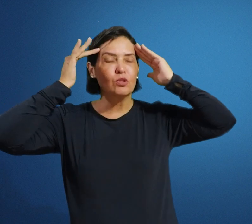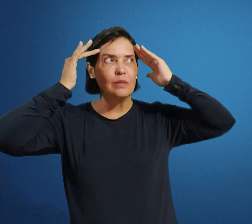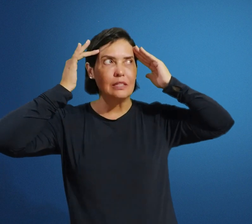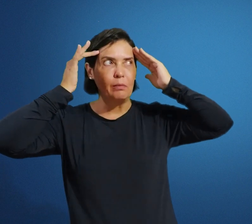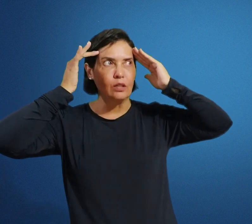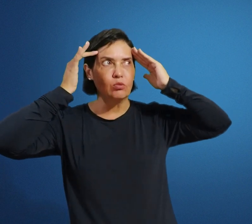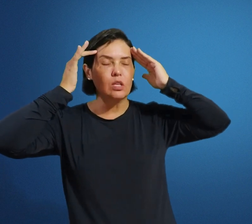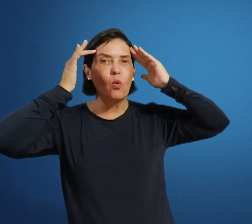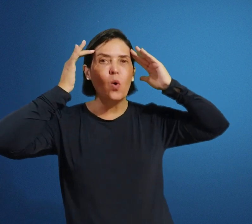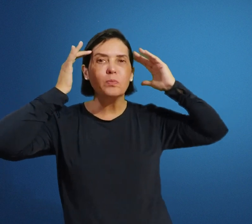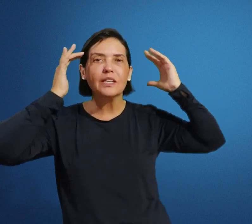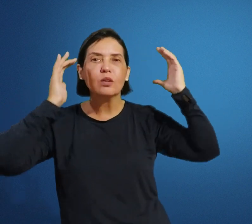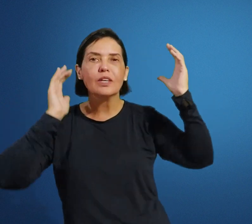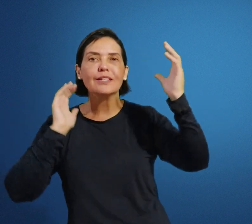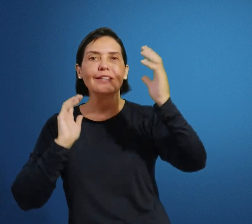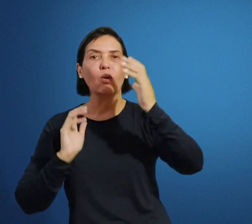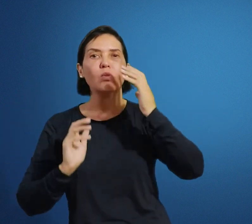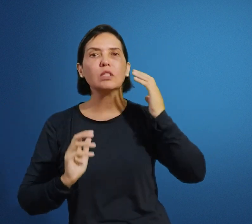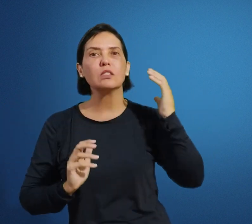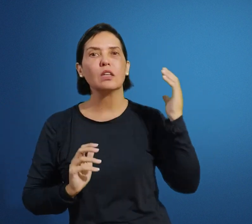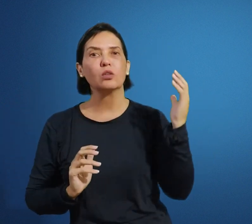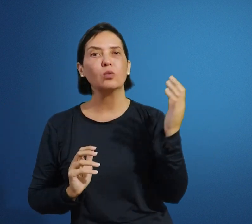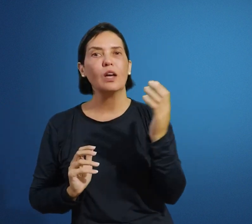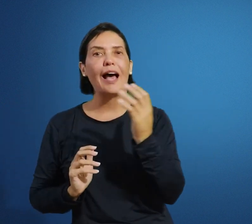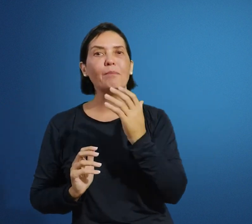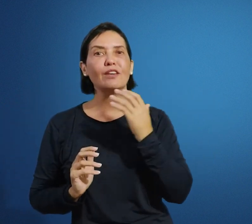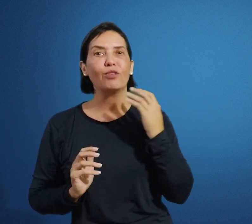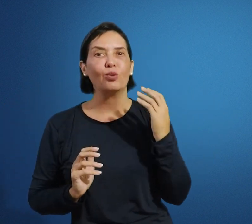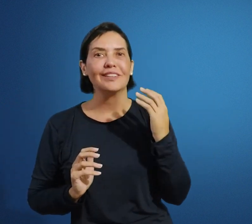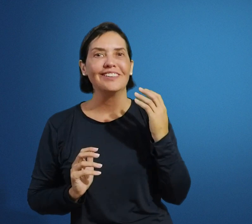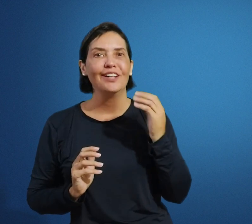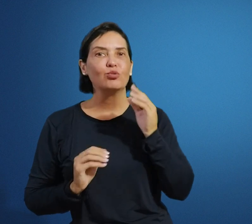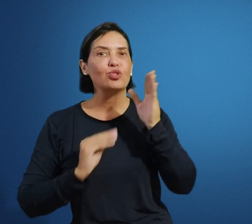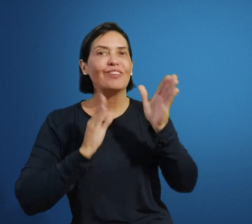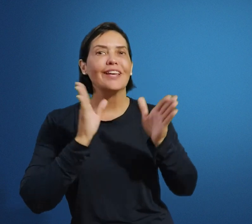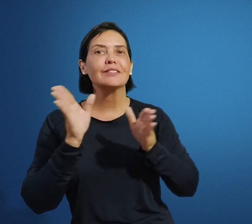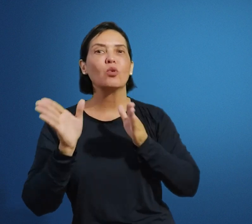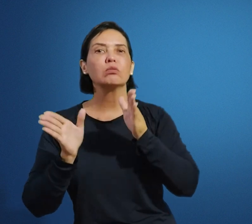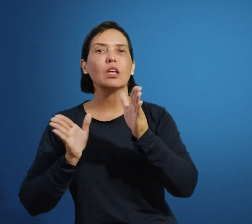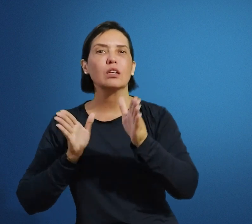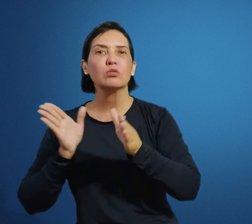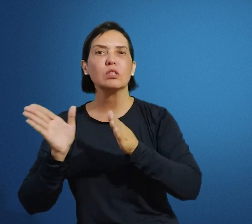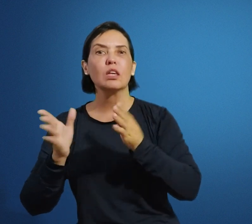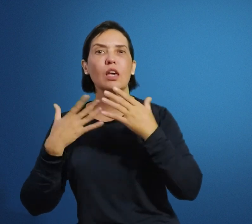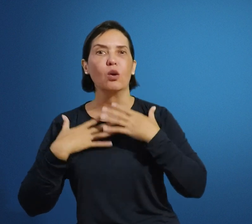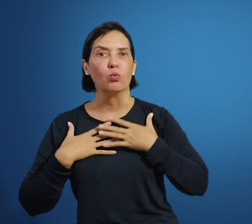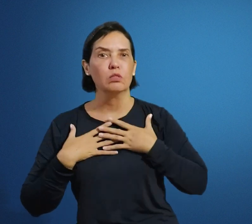meus pensamentos e compreender o que está acontecendo à minha volta, nos diferentes contextos em que eu, se